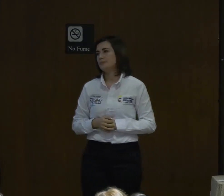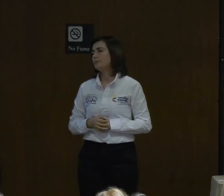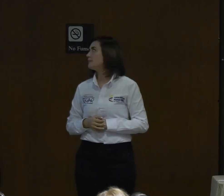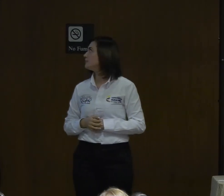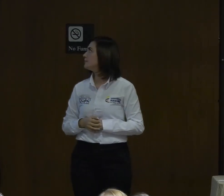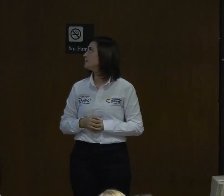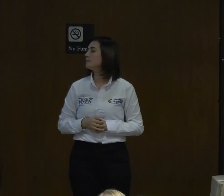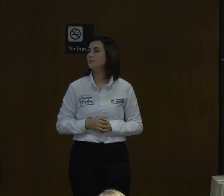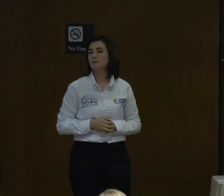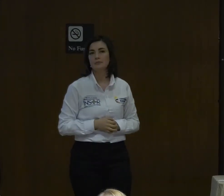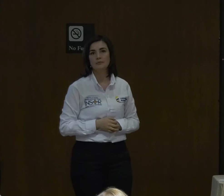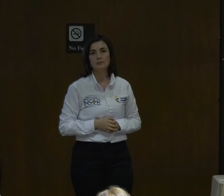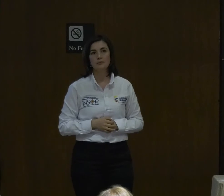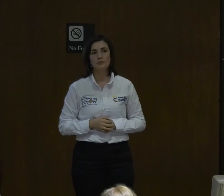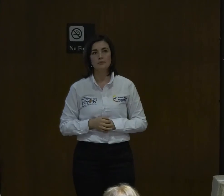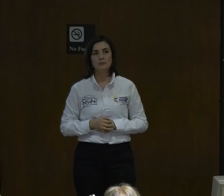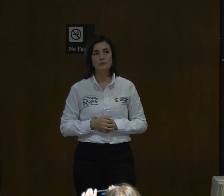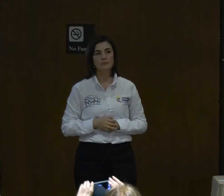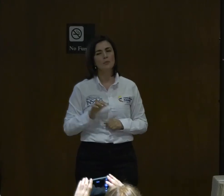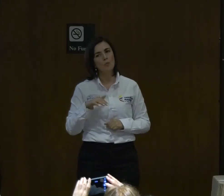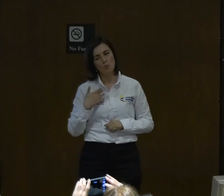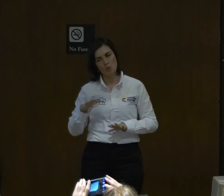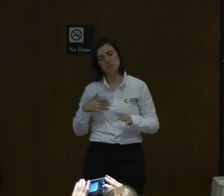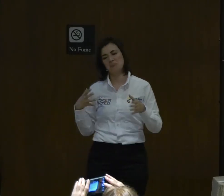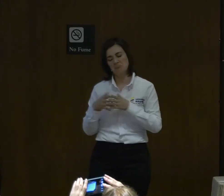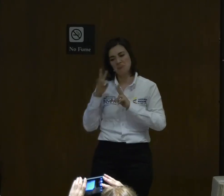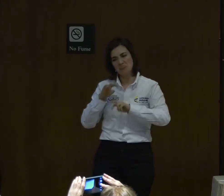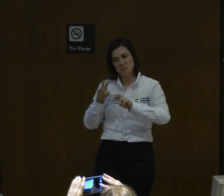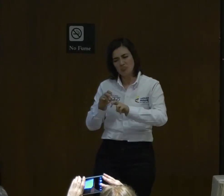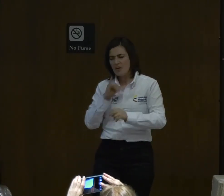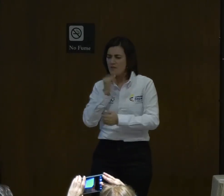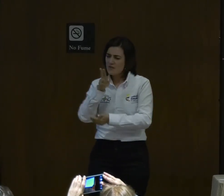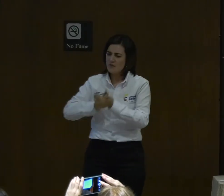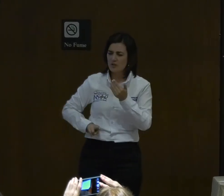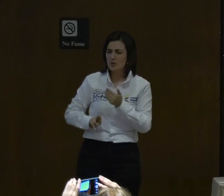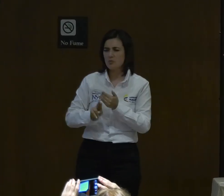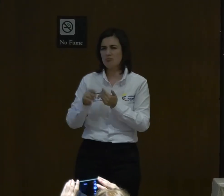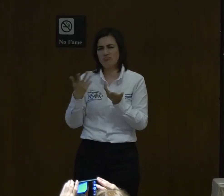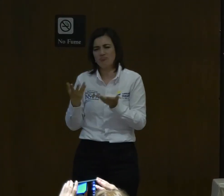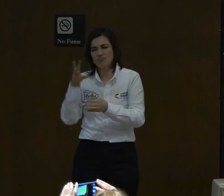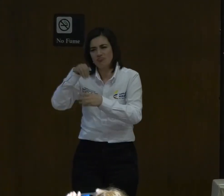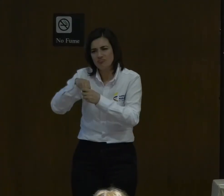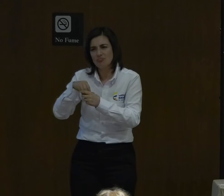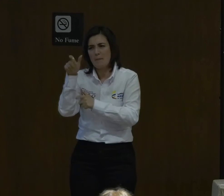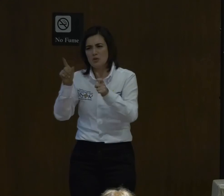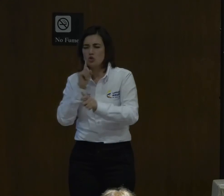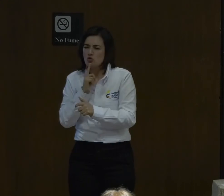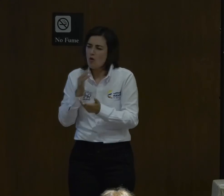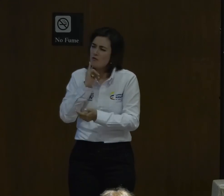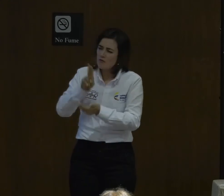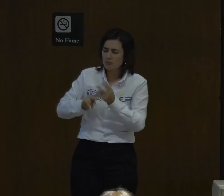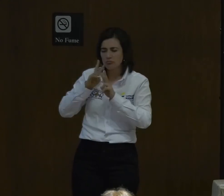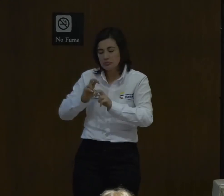Otro resultado interesante que han salido del estudio del bilingüismo que incorpora a bilingües sordos